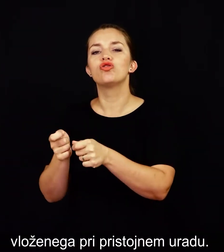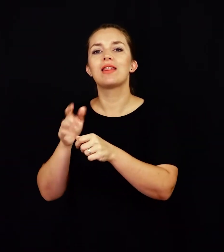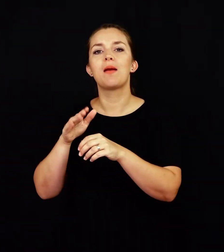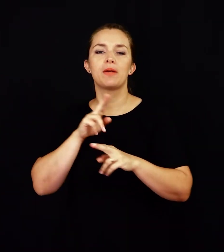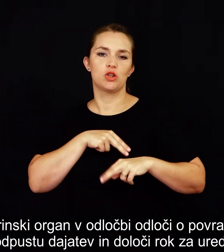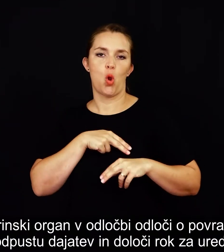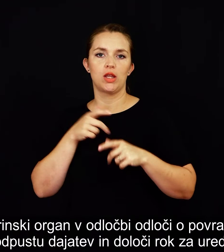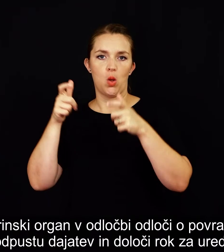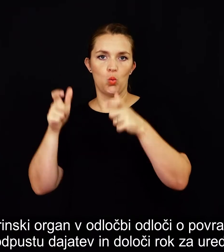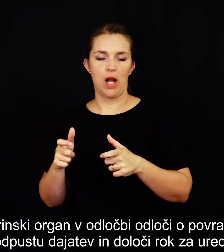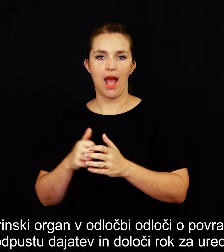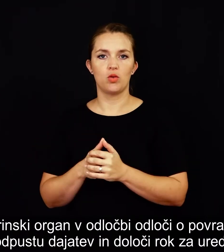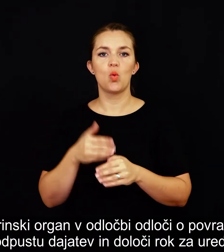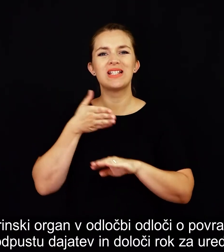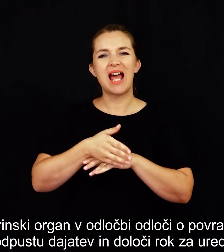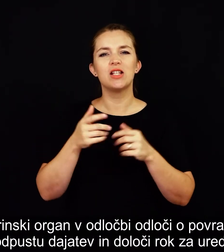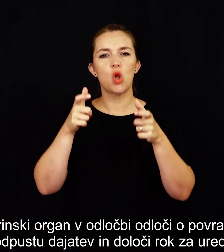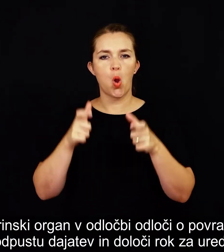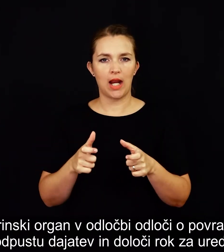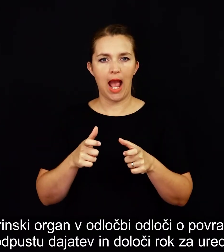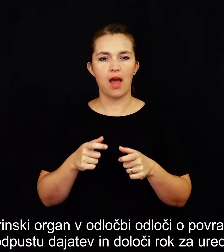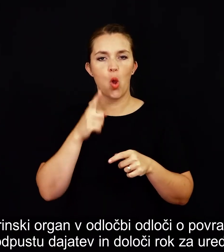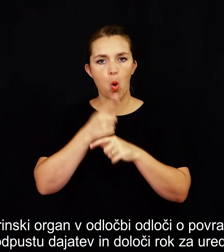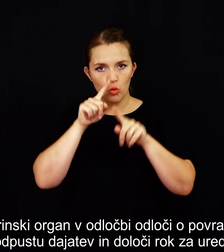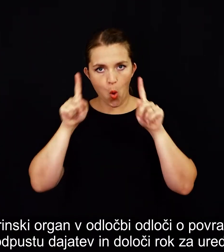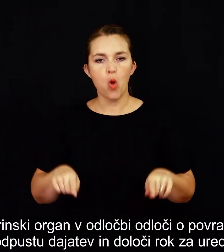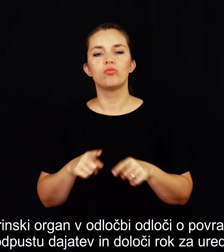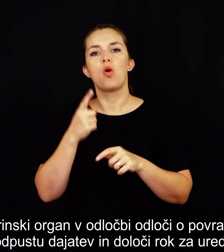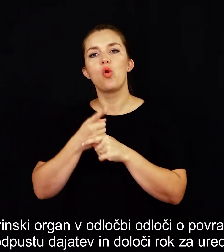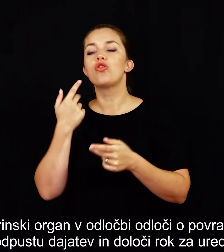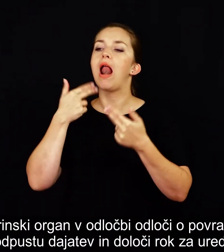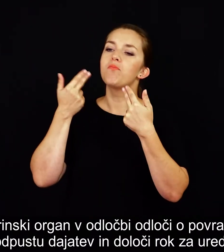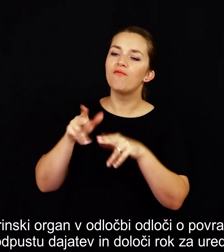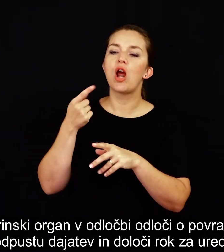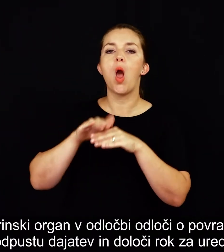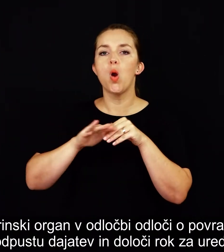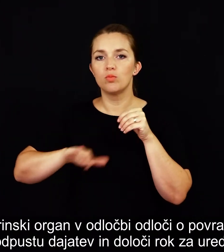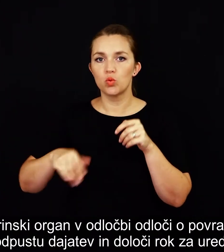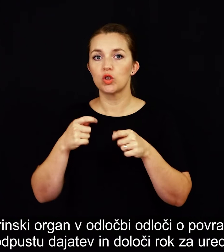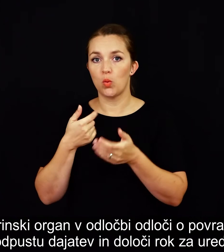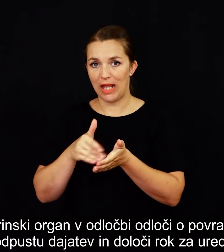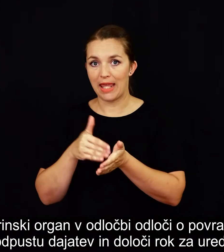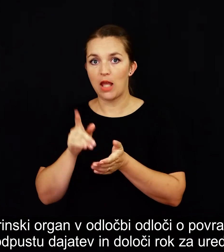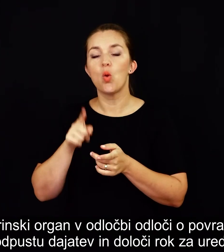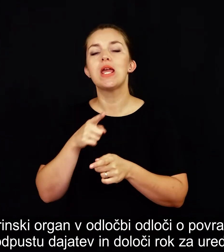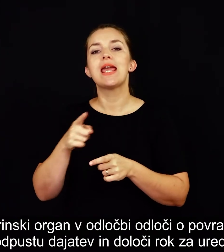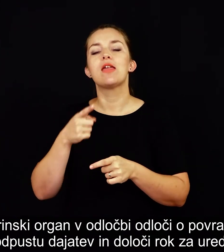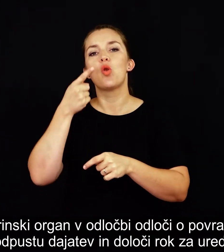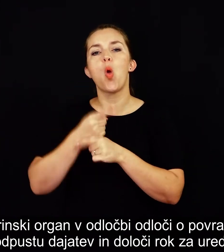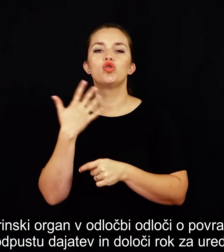Carinski organ v odločbi odloči o povračilu ali odpustu dajatev in določi rok za ureditev